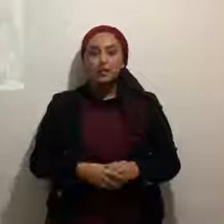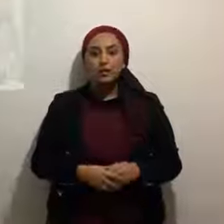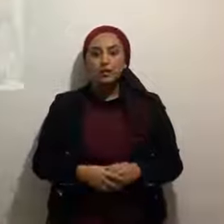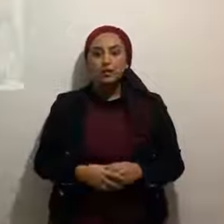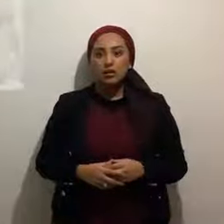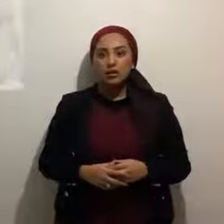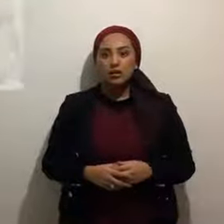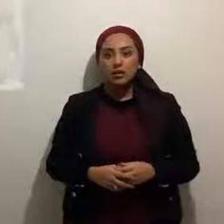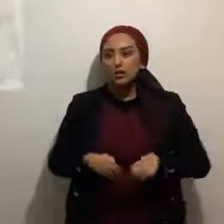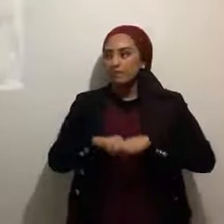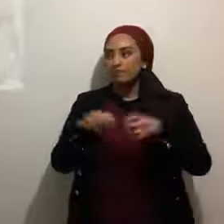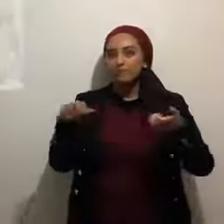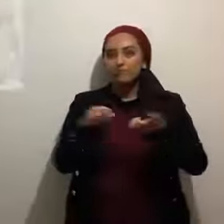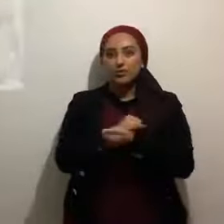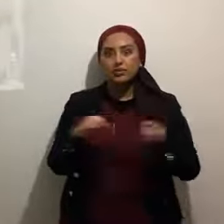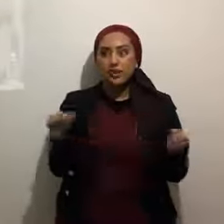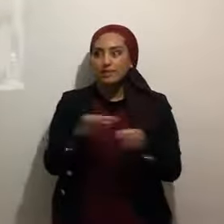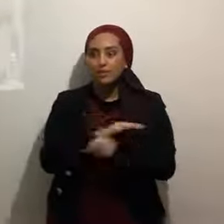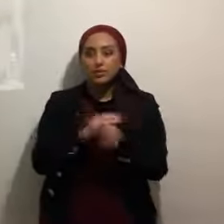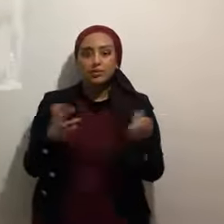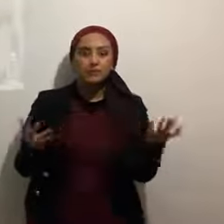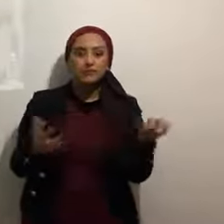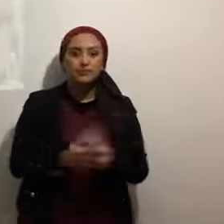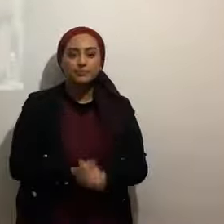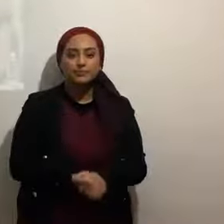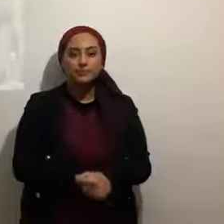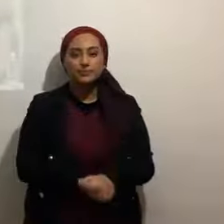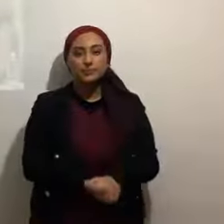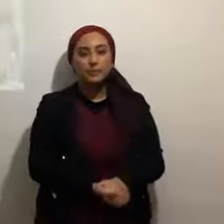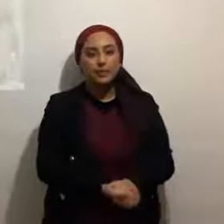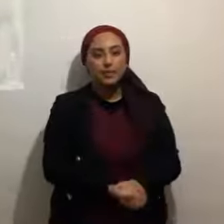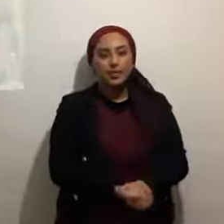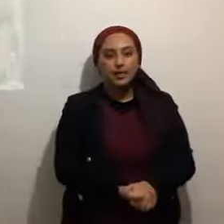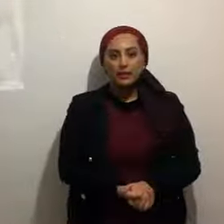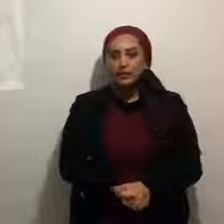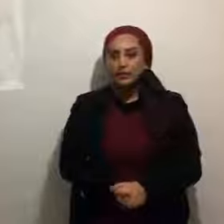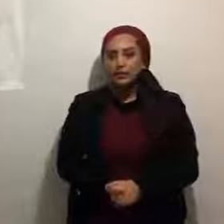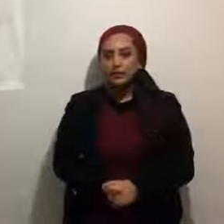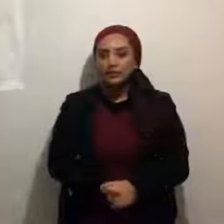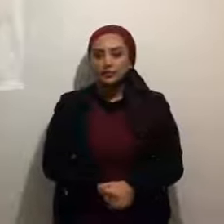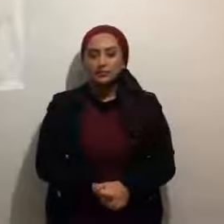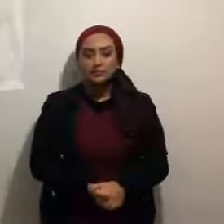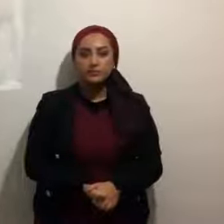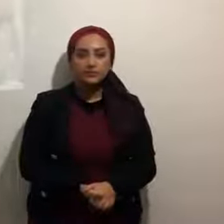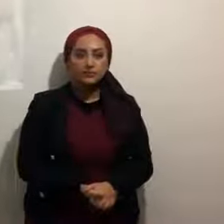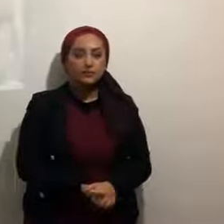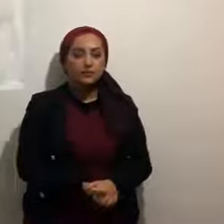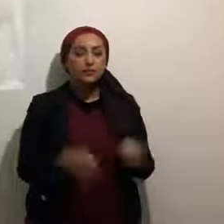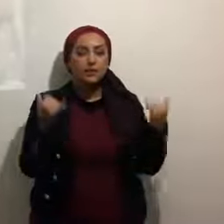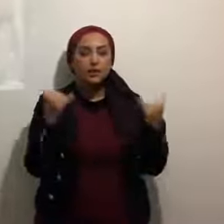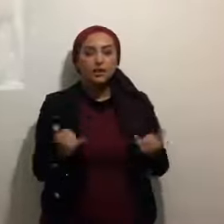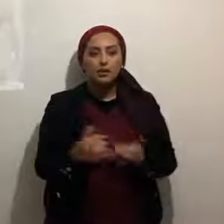corrompido totalmente, o corrupto, pero también está correcta la palabra corrompido. Ahora, si tú